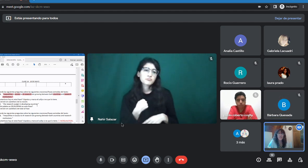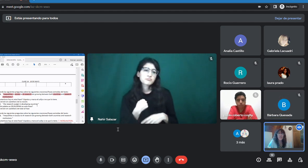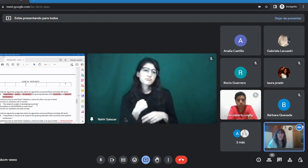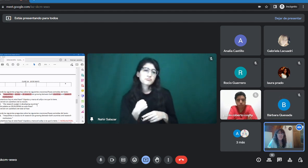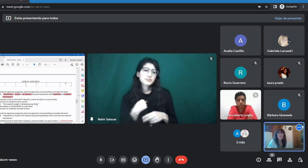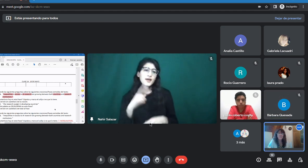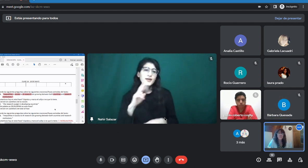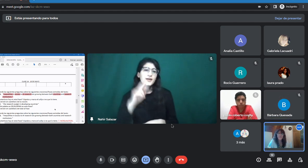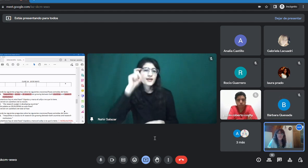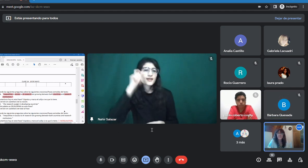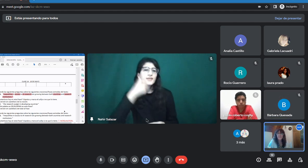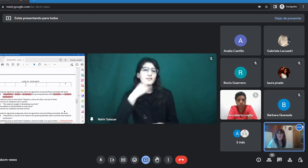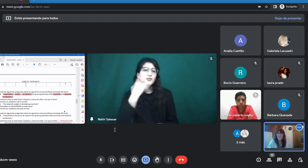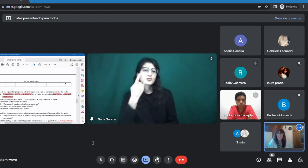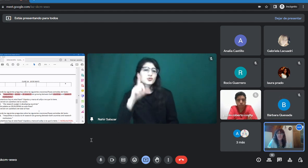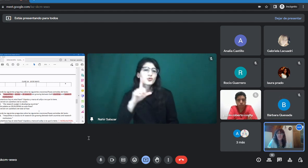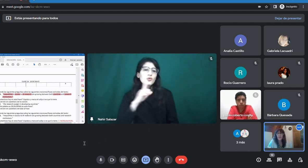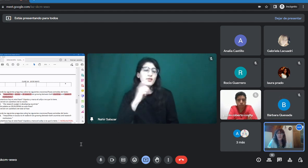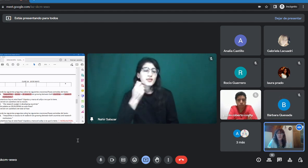¿sí?